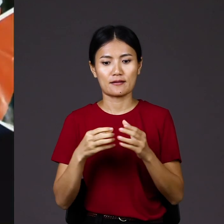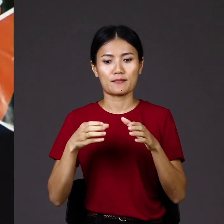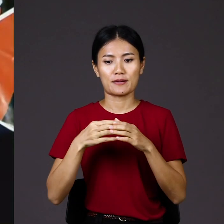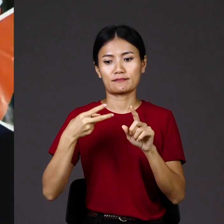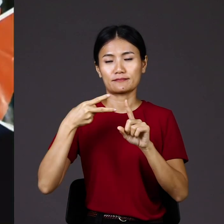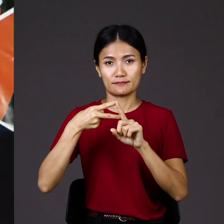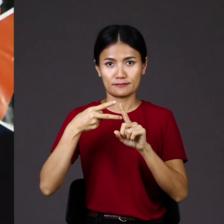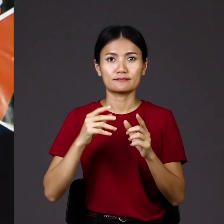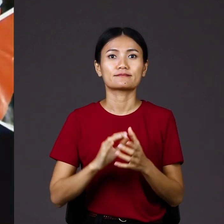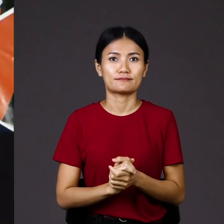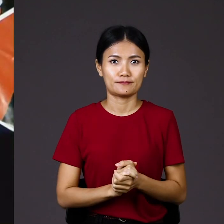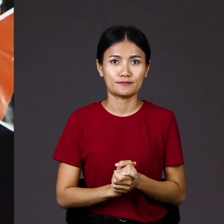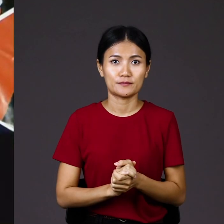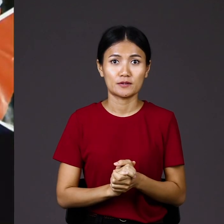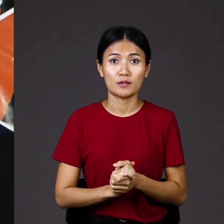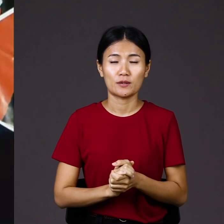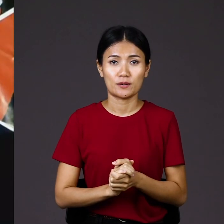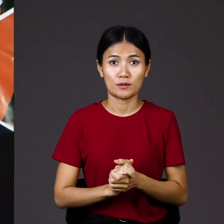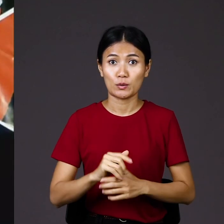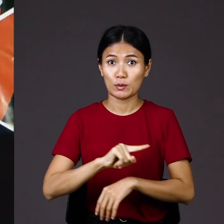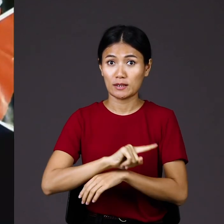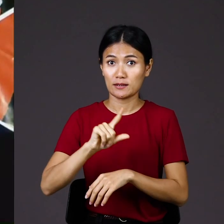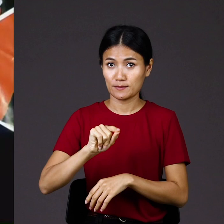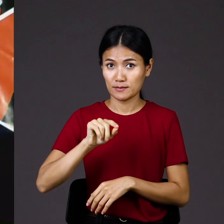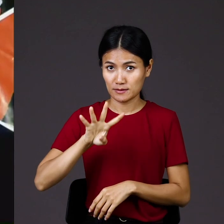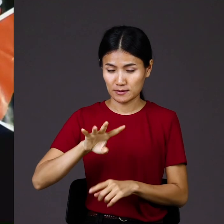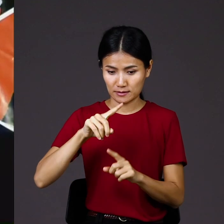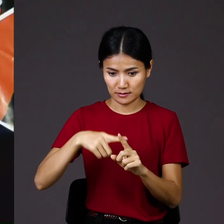ใหม่พ่อแม่พี่น้องครับ